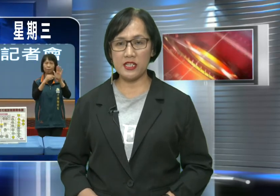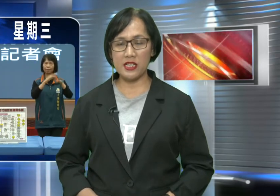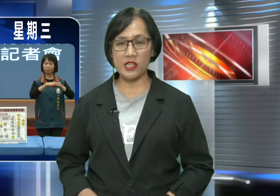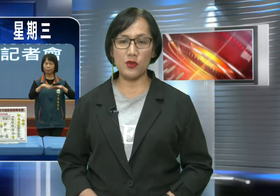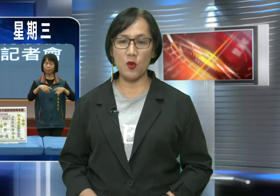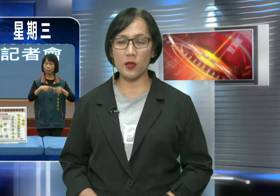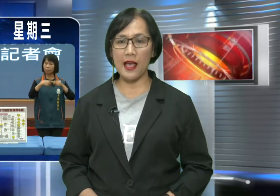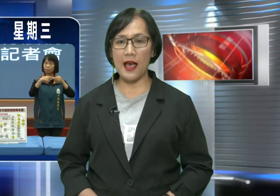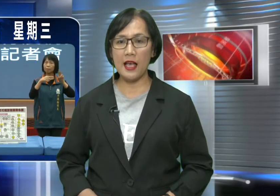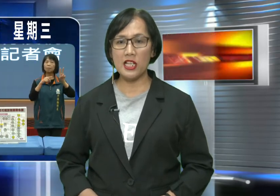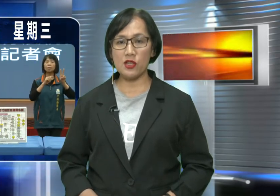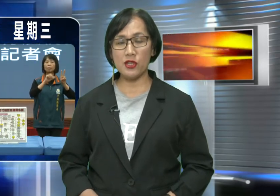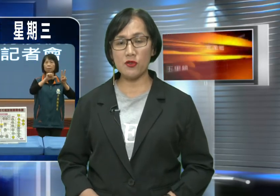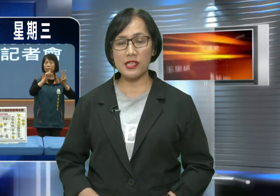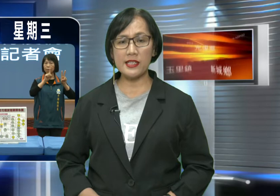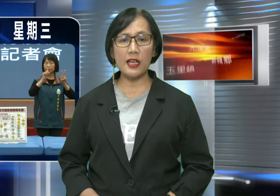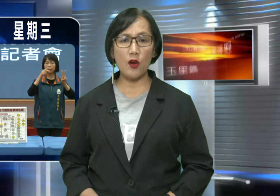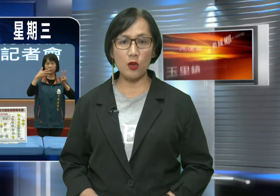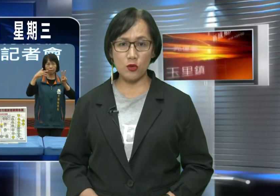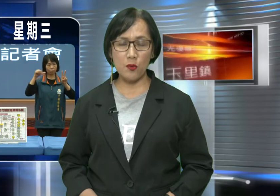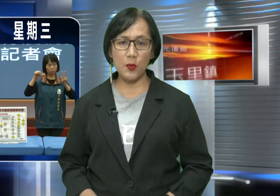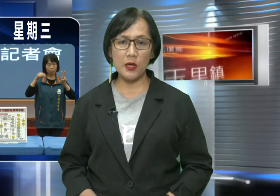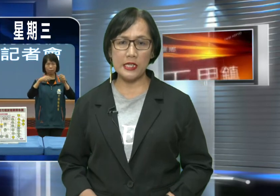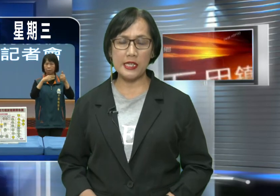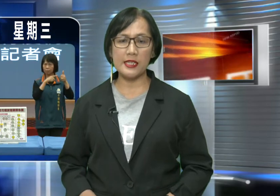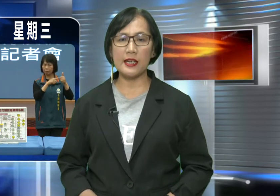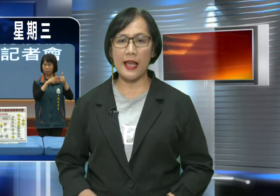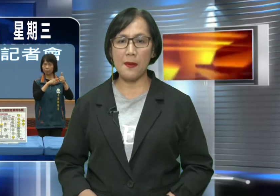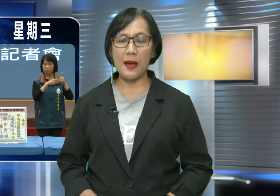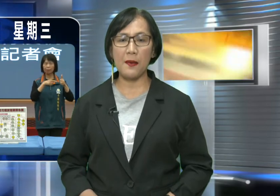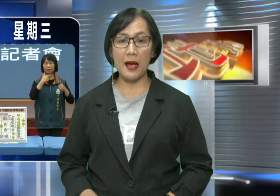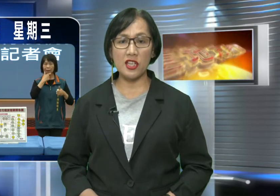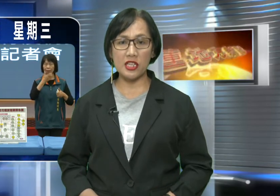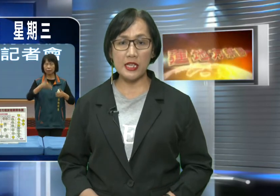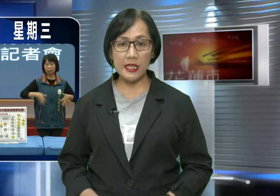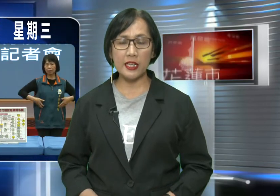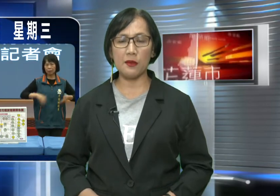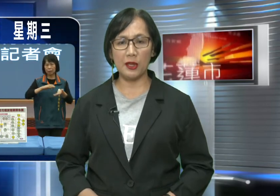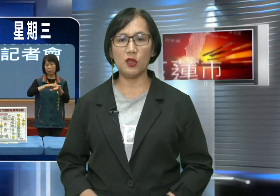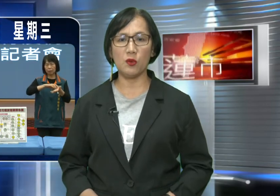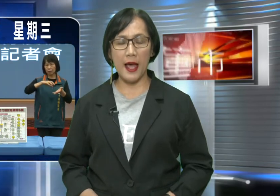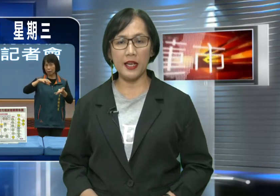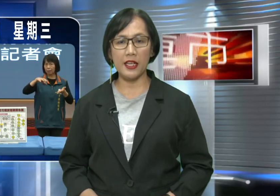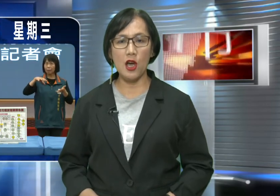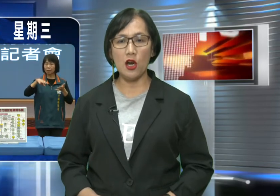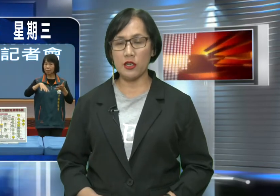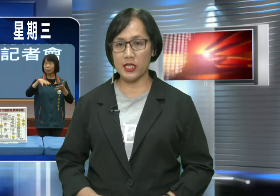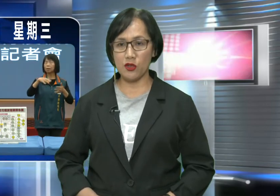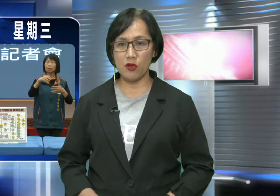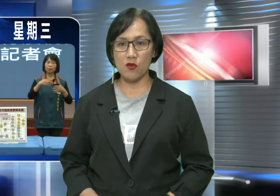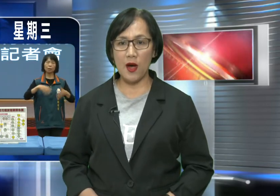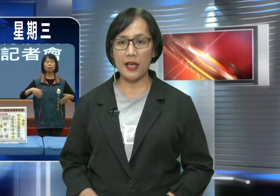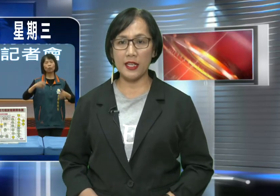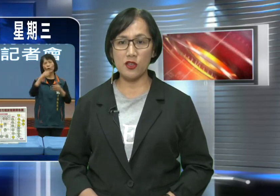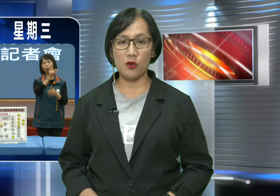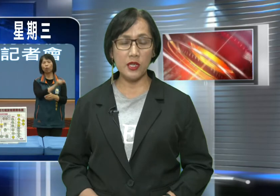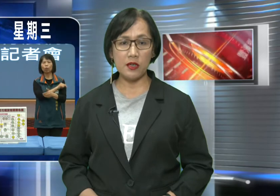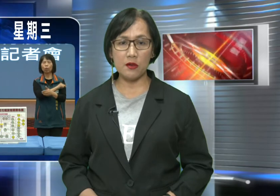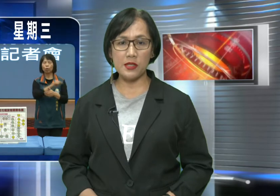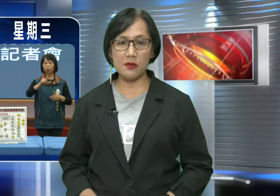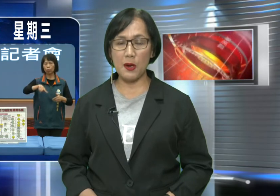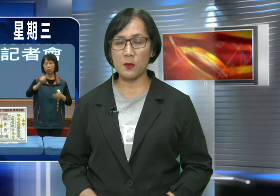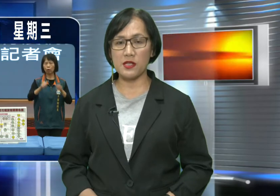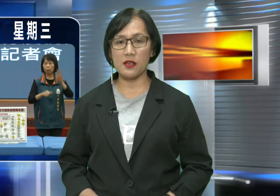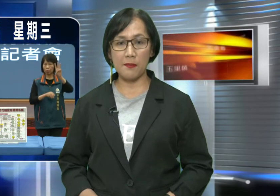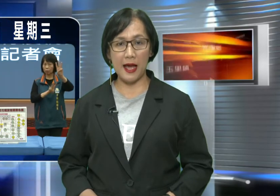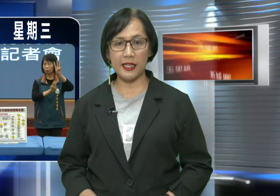天，疫情是持续的扩大。指挥中心在6号宣布了新增281例的本土案例，而其中花莲就一